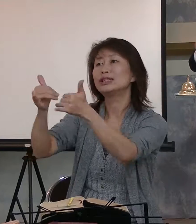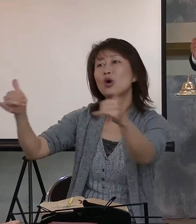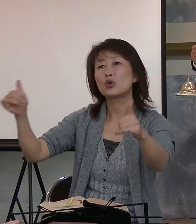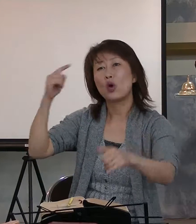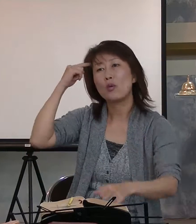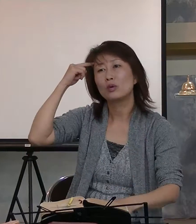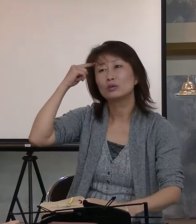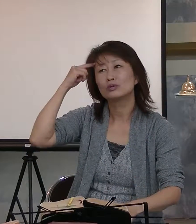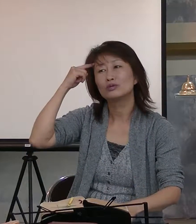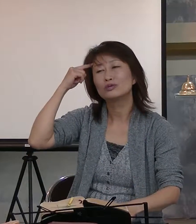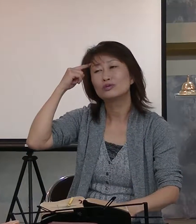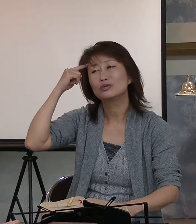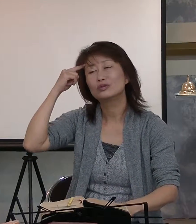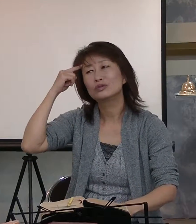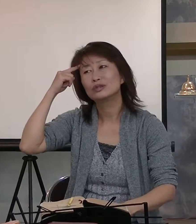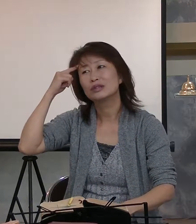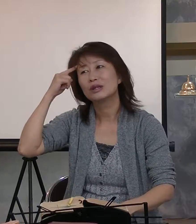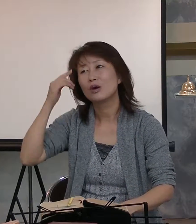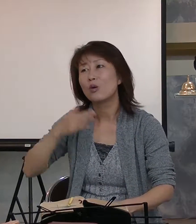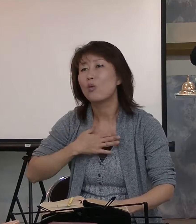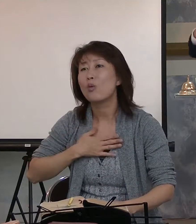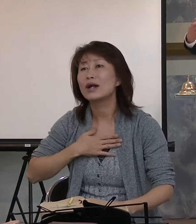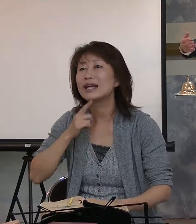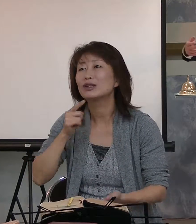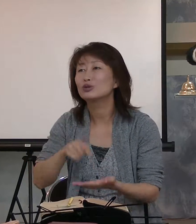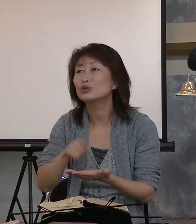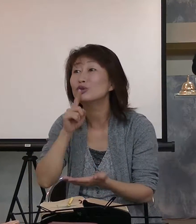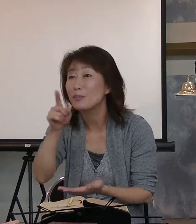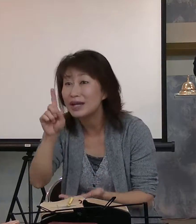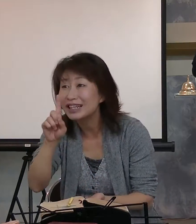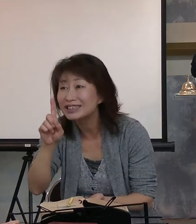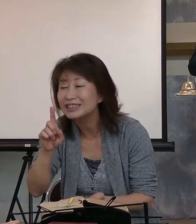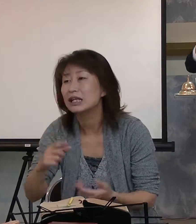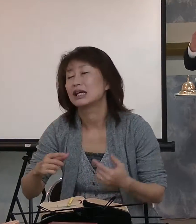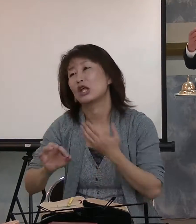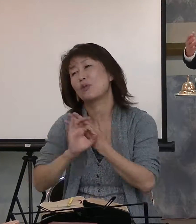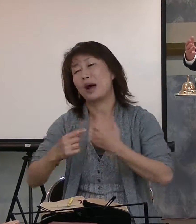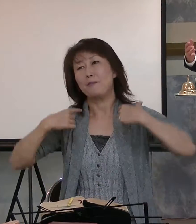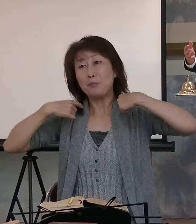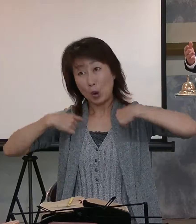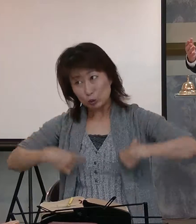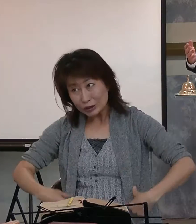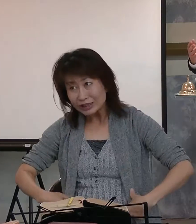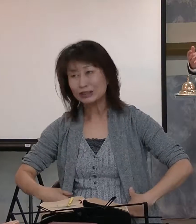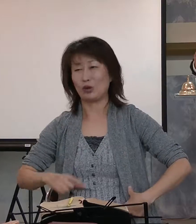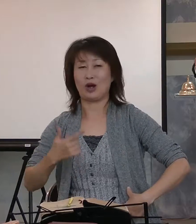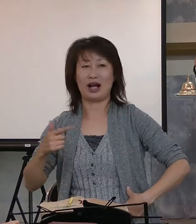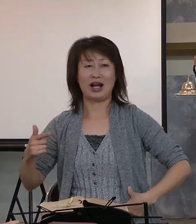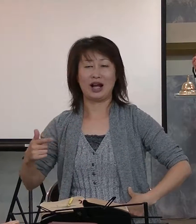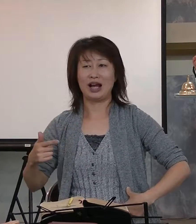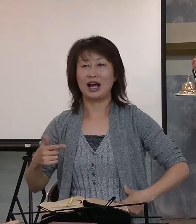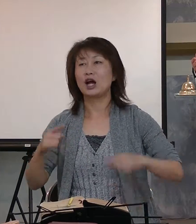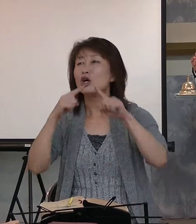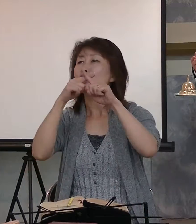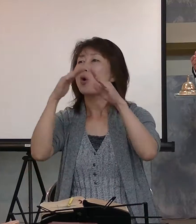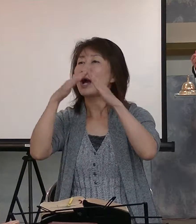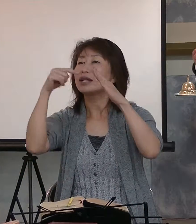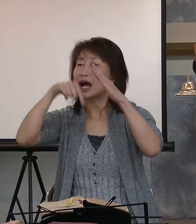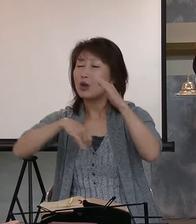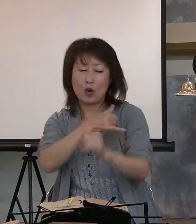分かりやすく言いますと、牧師や、教会にいろんな職務ある人